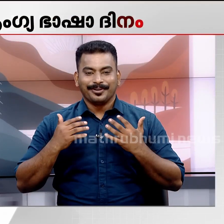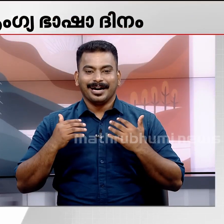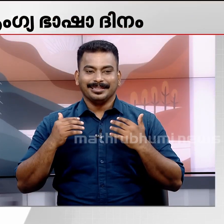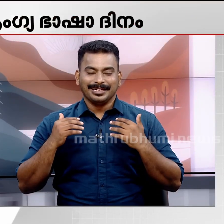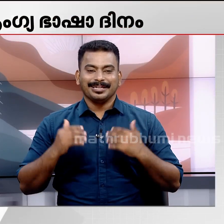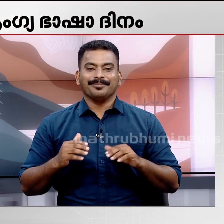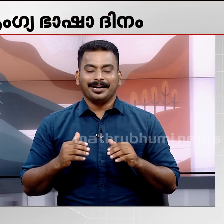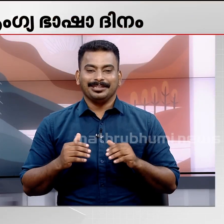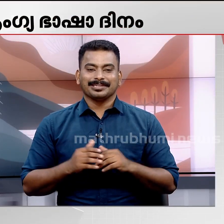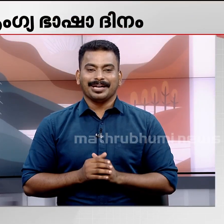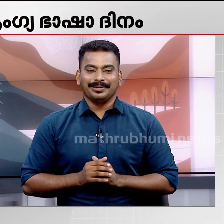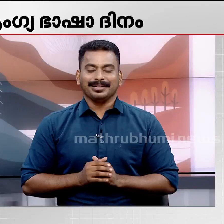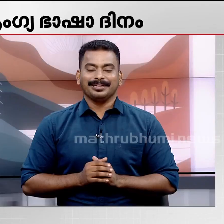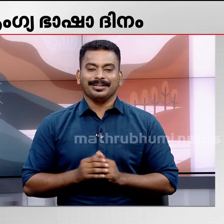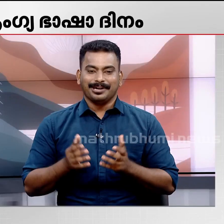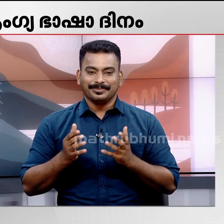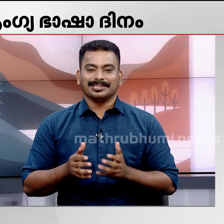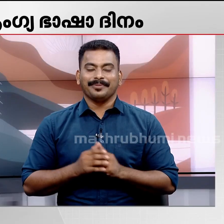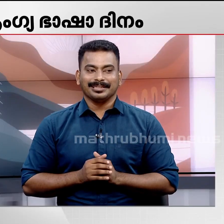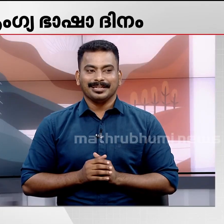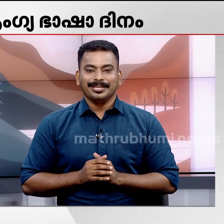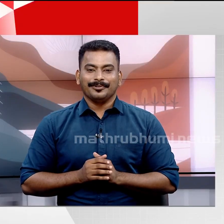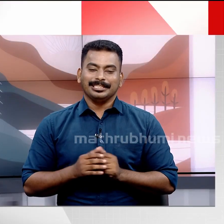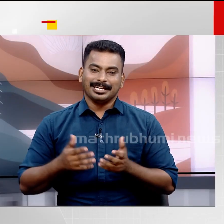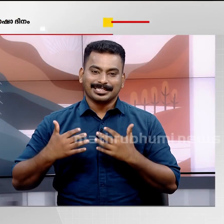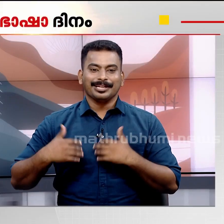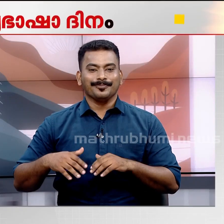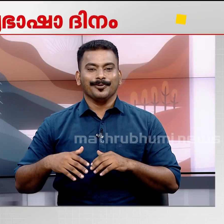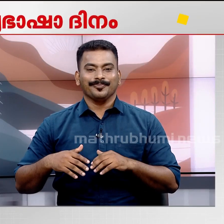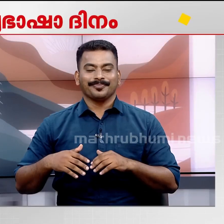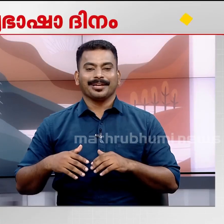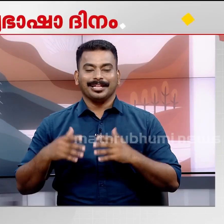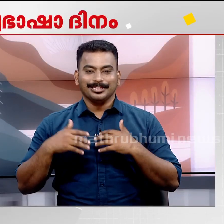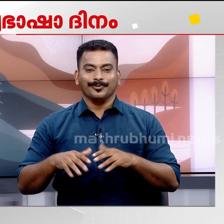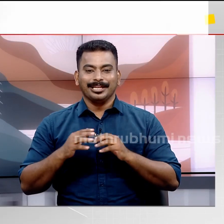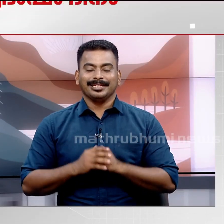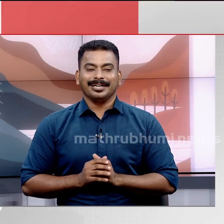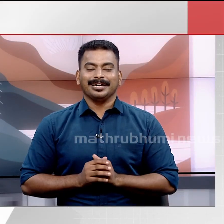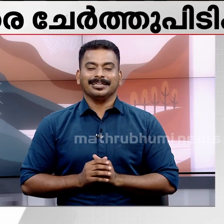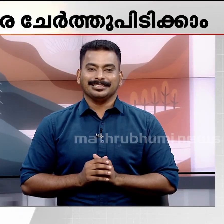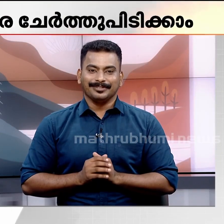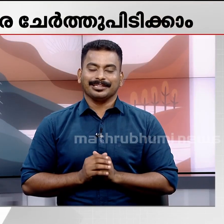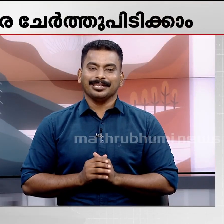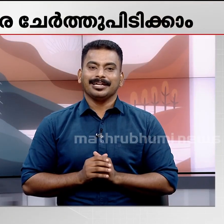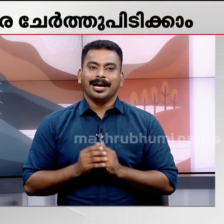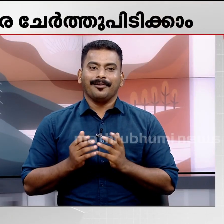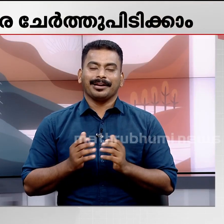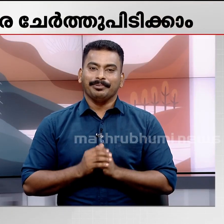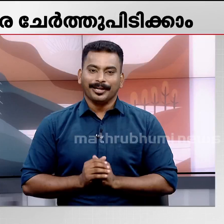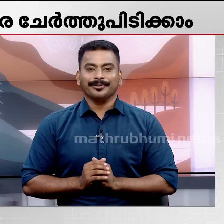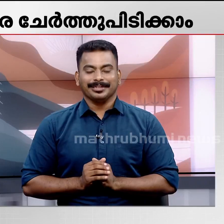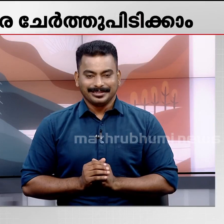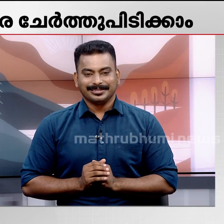ഇപ്പോൾ അതേ മാധ്യമ സ്ഥാപനങ്ങളിൽ അല്ലെങ്കിൽ മാധ്യമ സ്ഥാപനത്തിൽ ഒരു ജേർണലിസ്റ്റ് അല്ലെങ്കിൽ പോലും അതേ ജോലി ചെയ്തു വരുന്നതിൽ